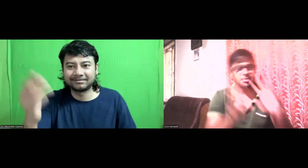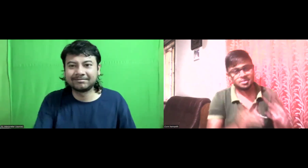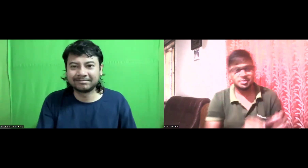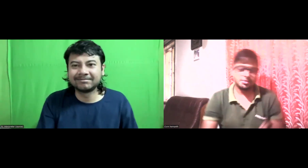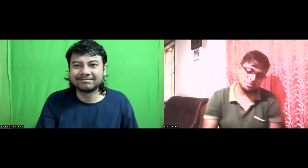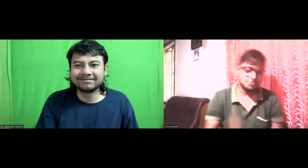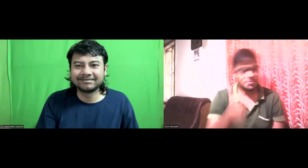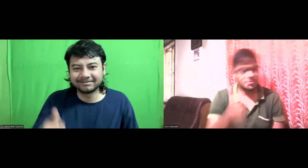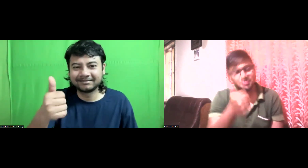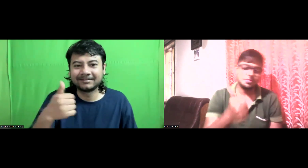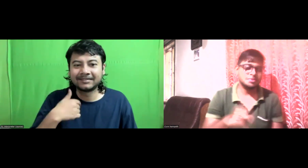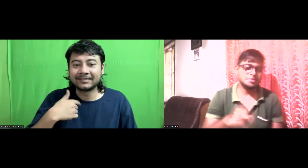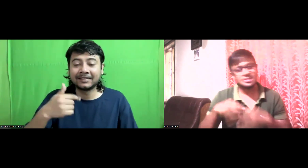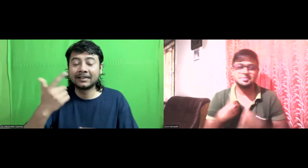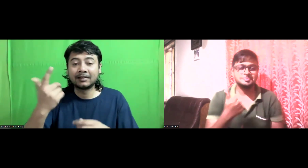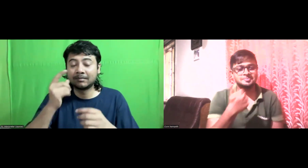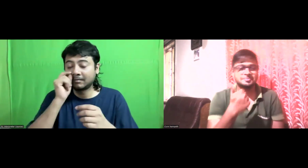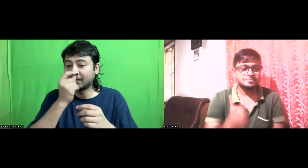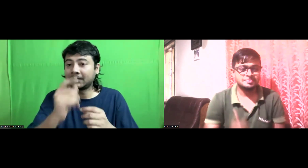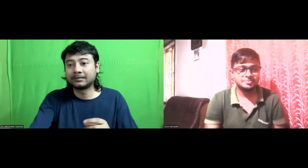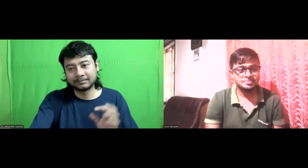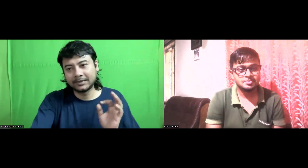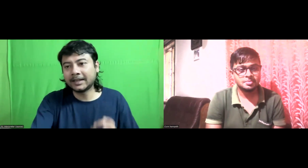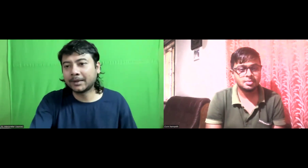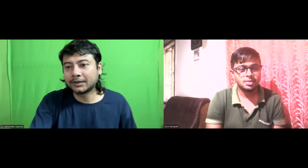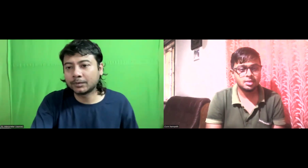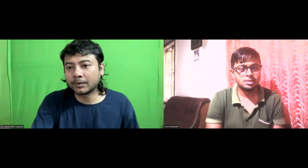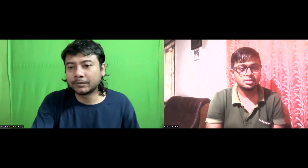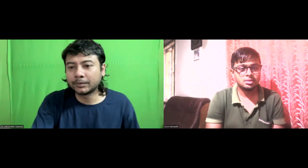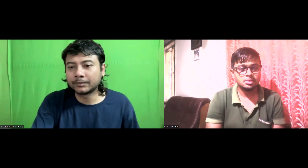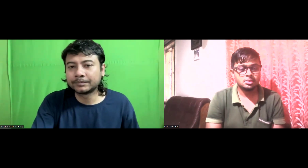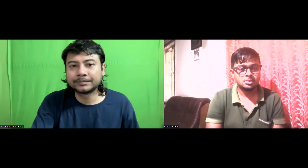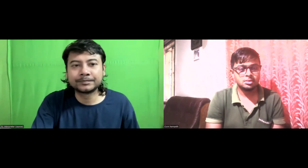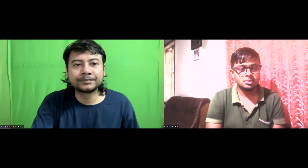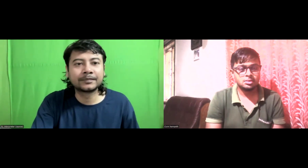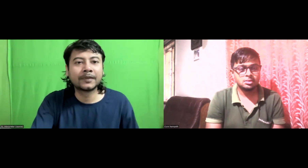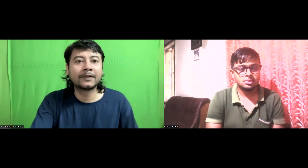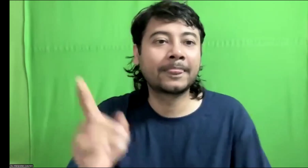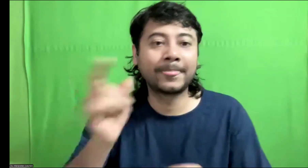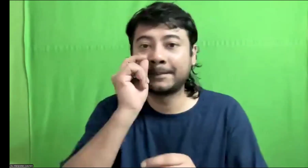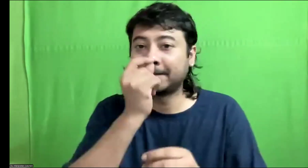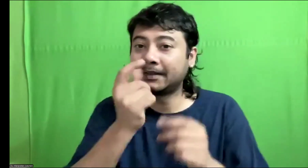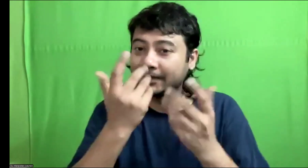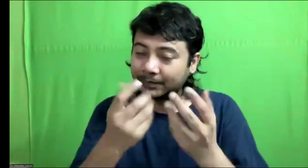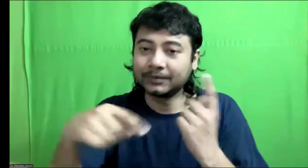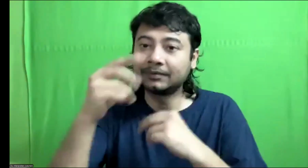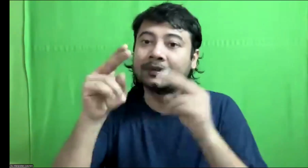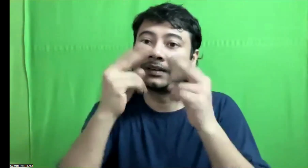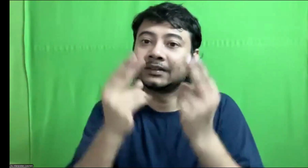Because I want people to start doing this program, so ठीक है मैम, नो प्रॉब्लम. thank you, Hemant.